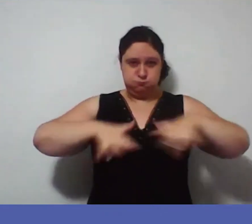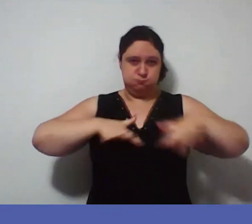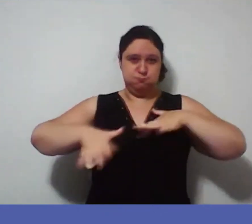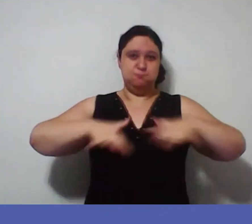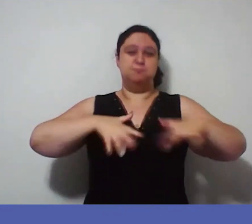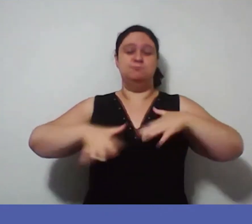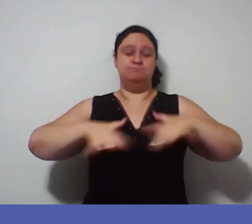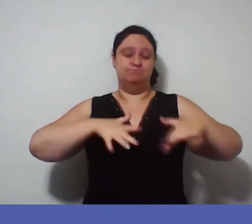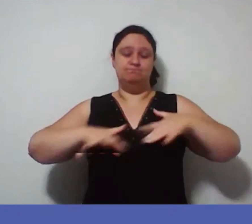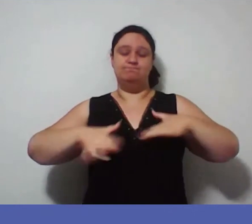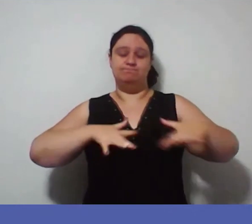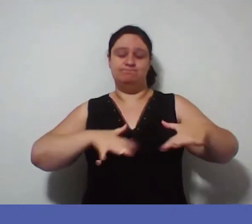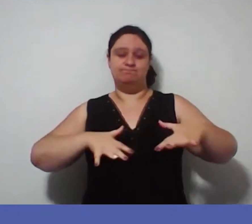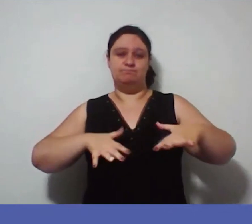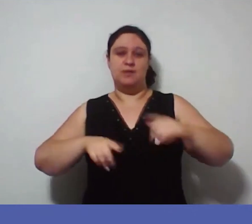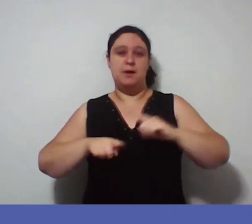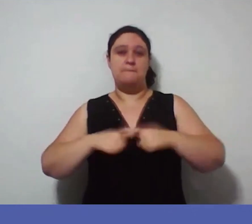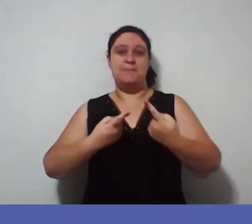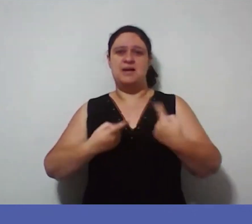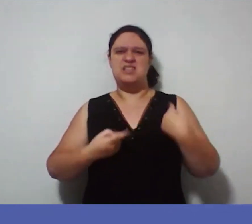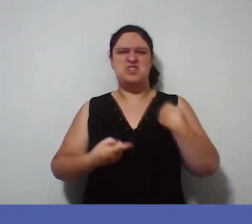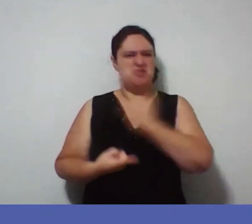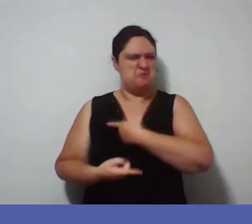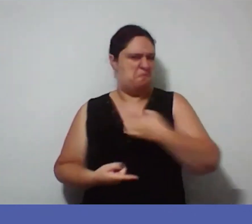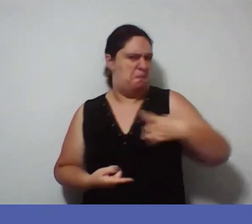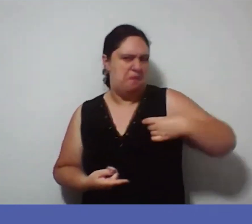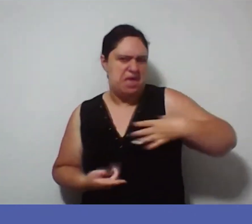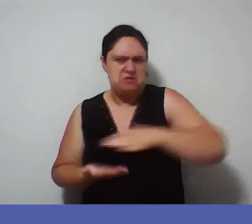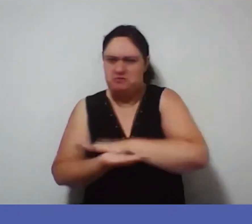Mas, irmãos, nós não temos medo, não.